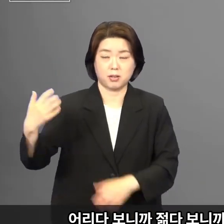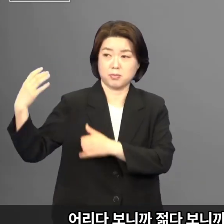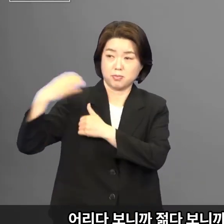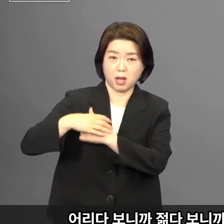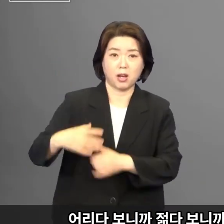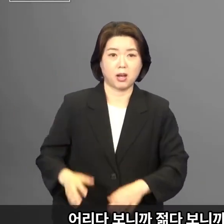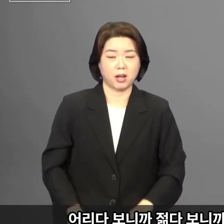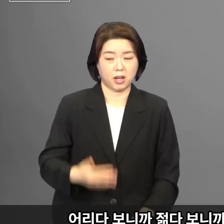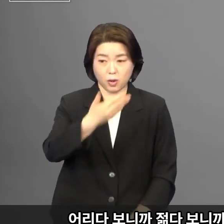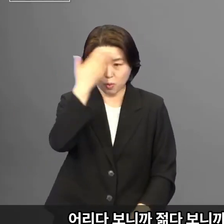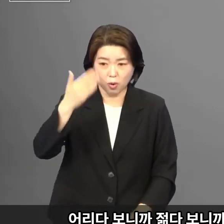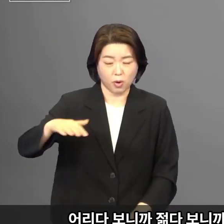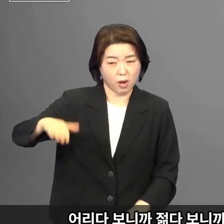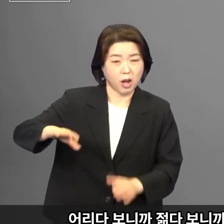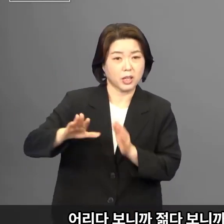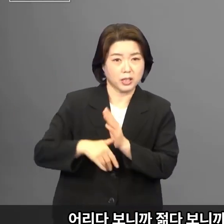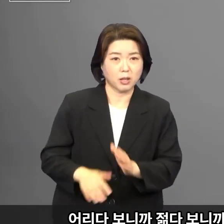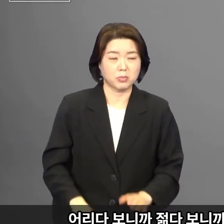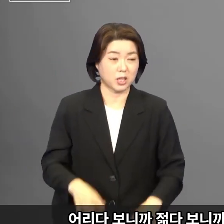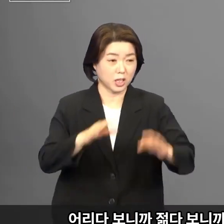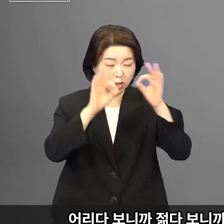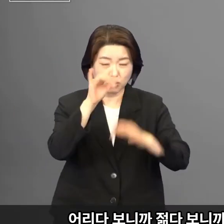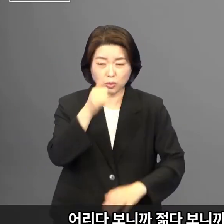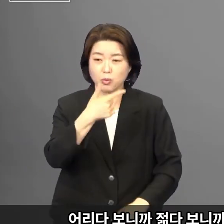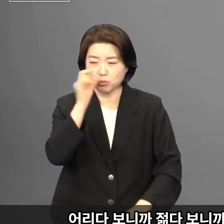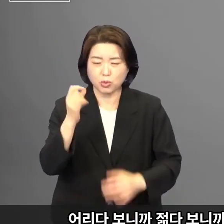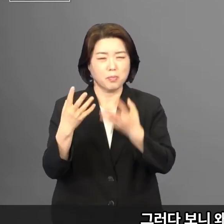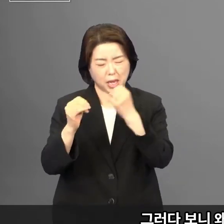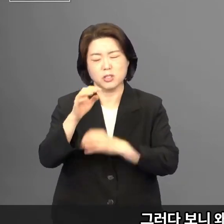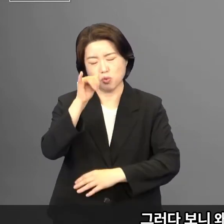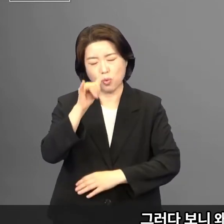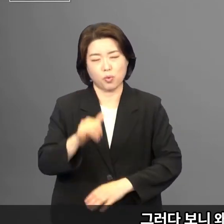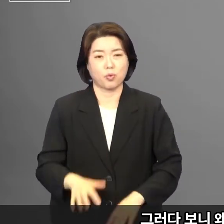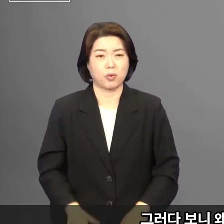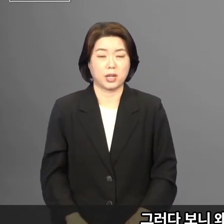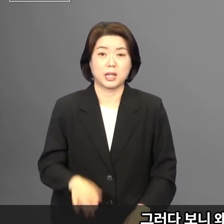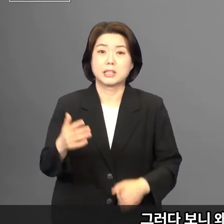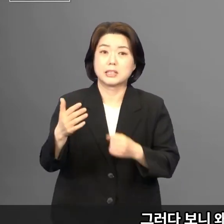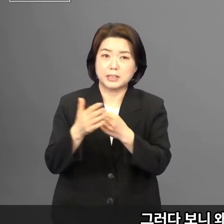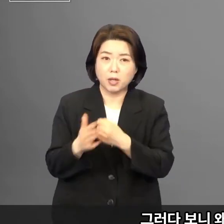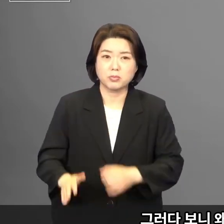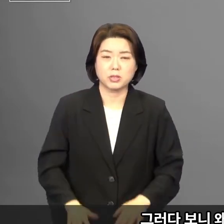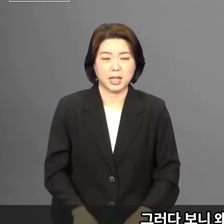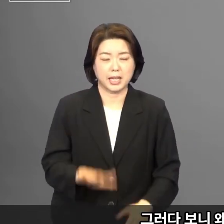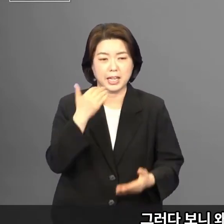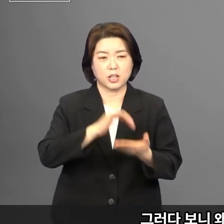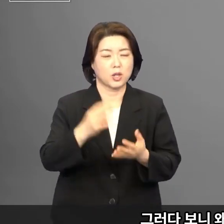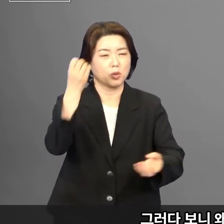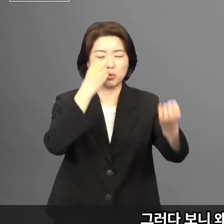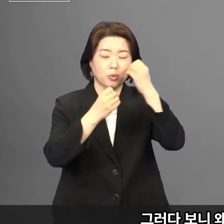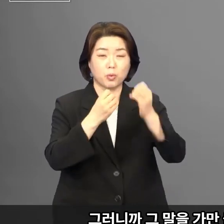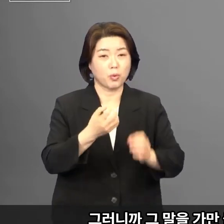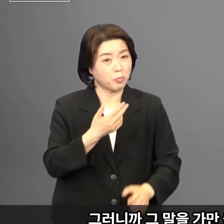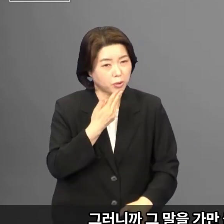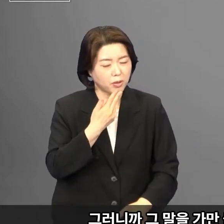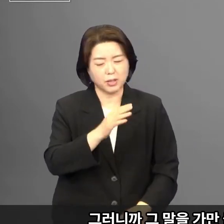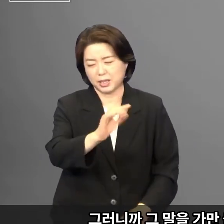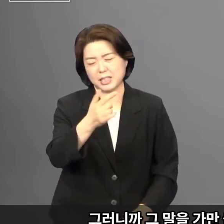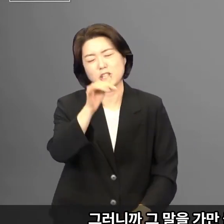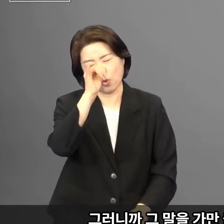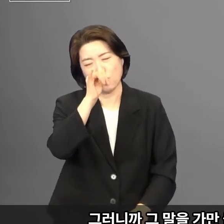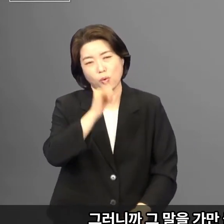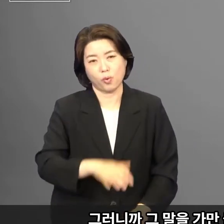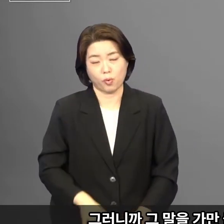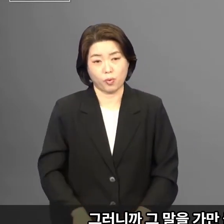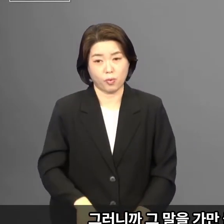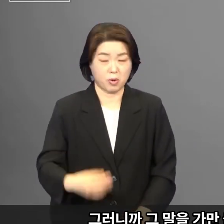보니까 젊다 보니까 실수도 하고 부족한 부분도 많고 그러다 보니 왜 돌을 안 맞겠습니까? 그러니까 그 말을